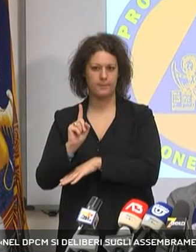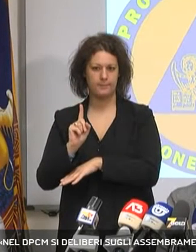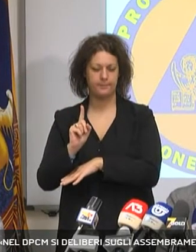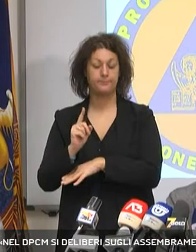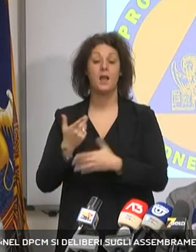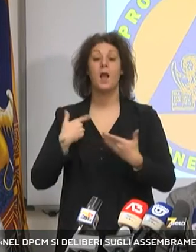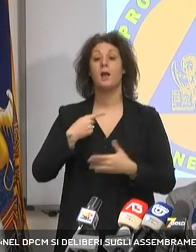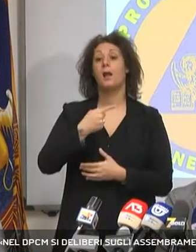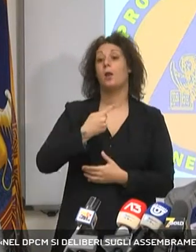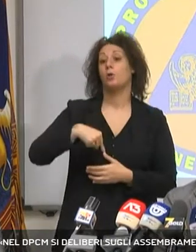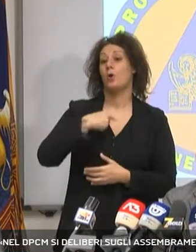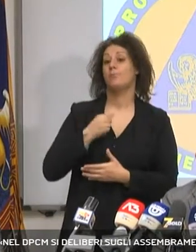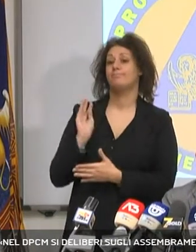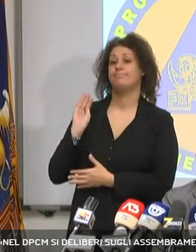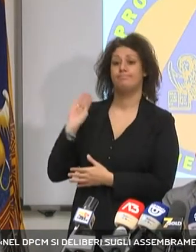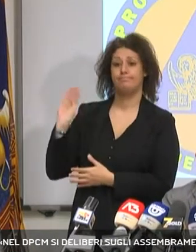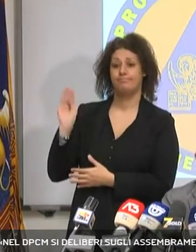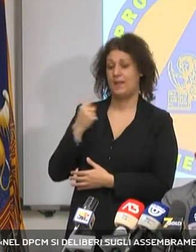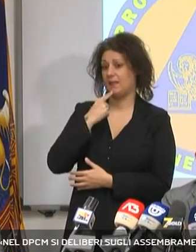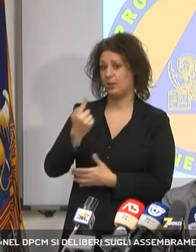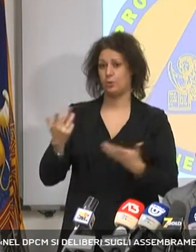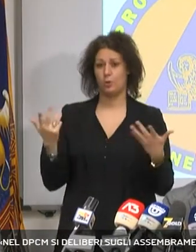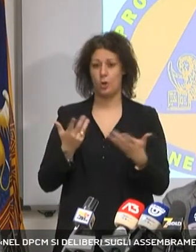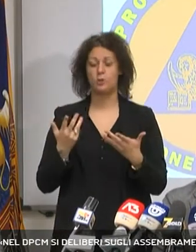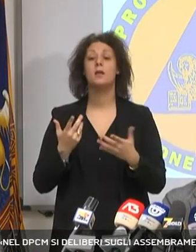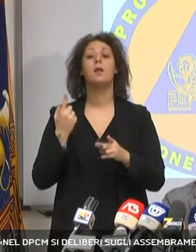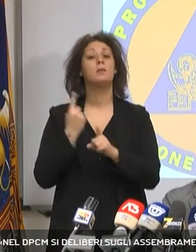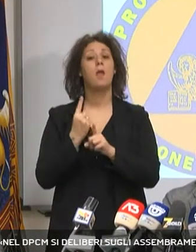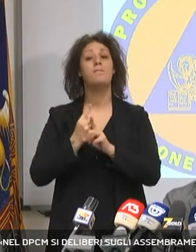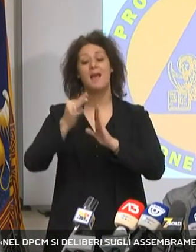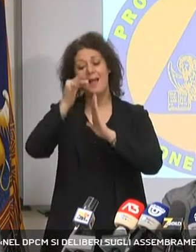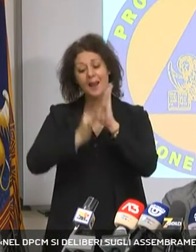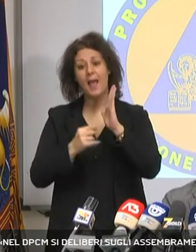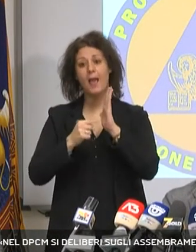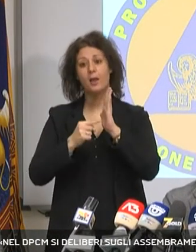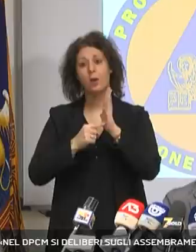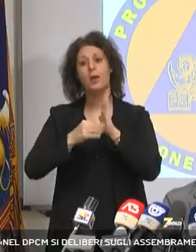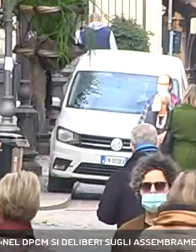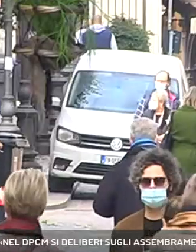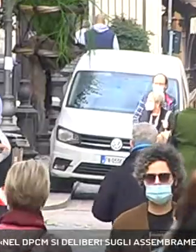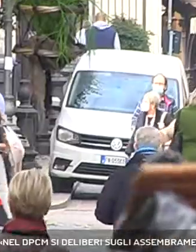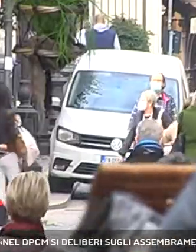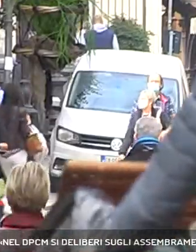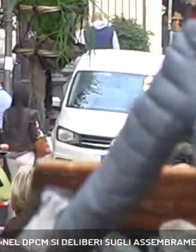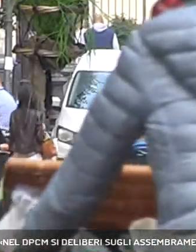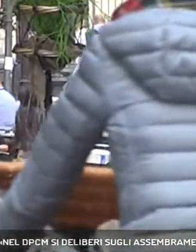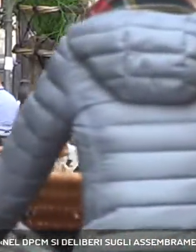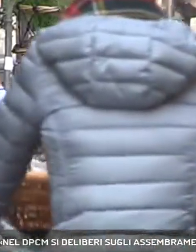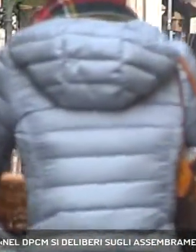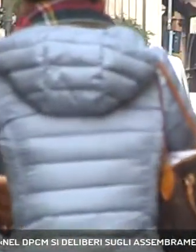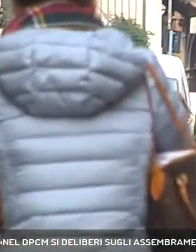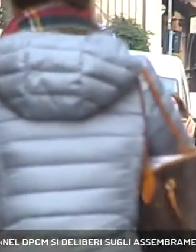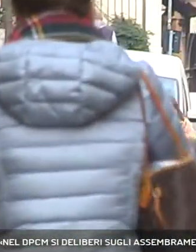che la norma che poi che ci sia una norma che abbia una ricaduta che sia perequativa c'è bisogno di un nuovo patto sociale